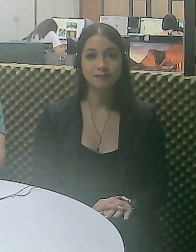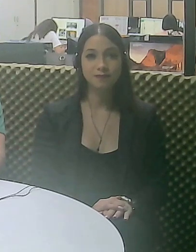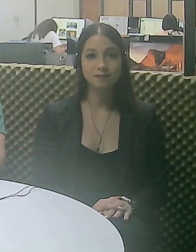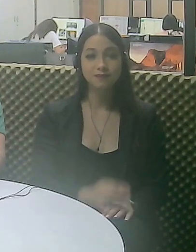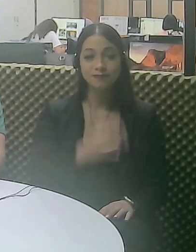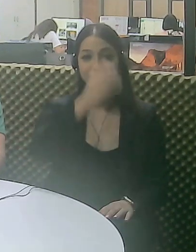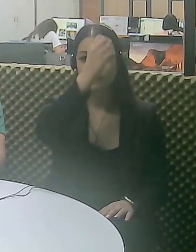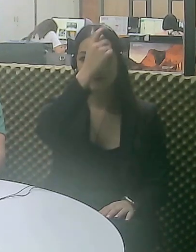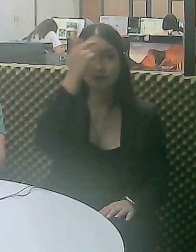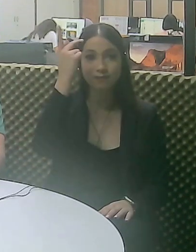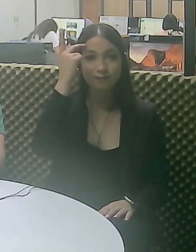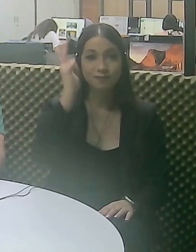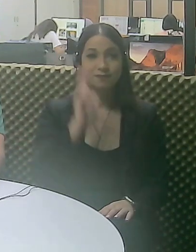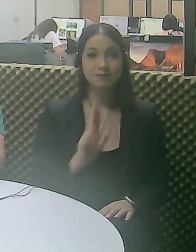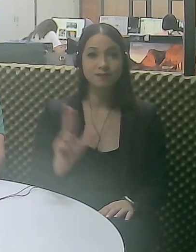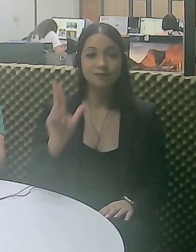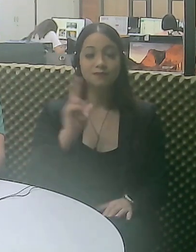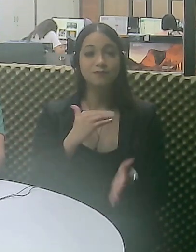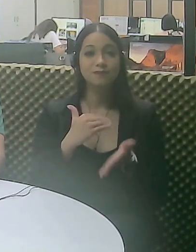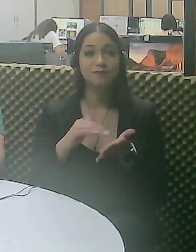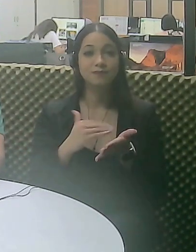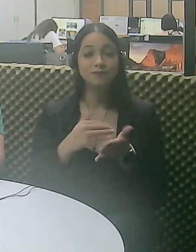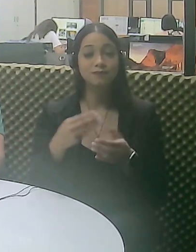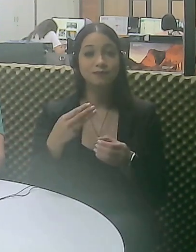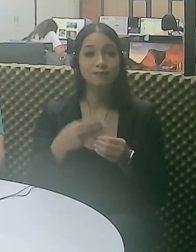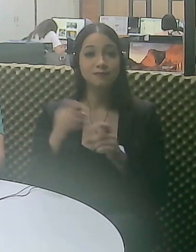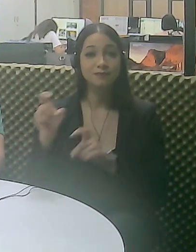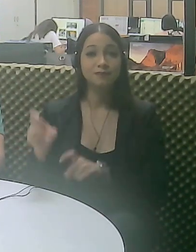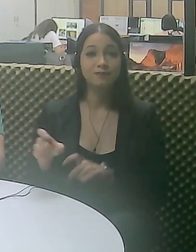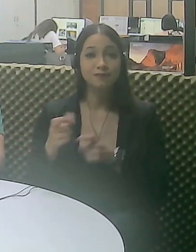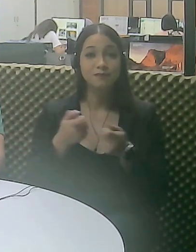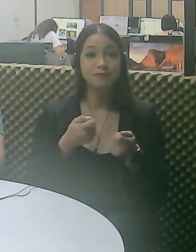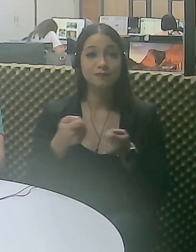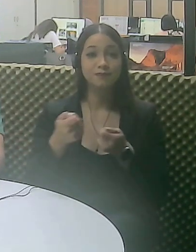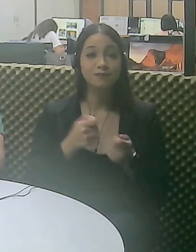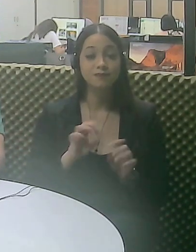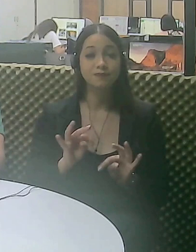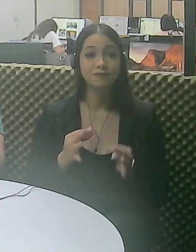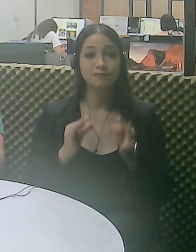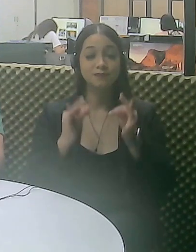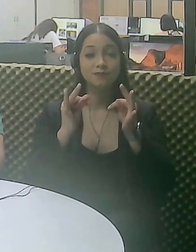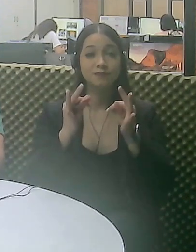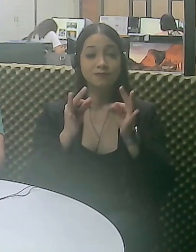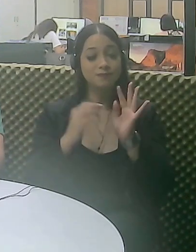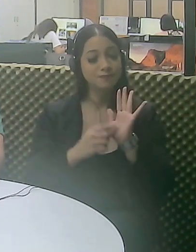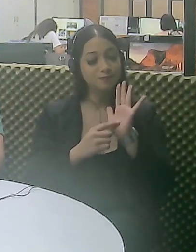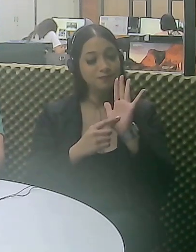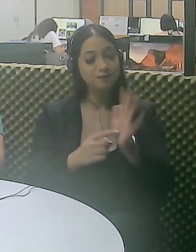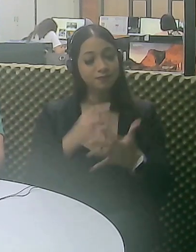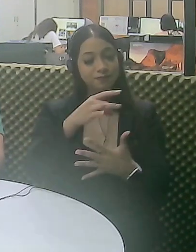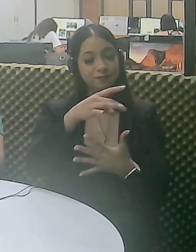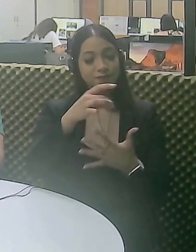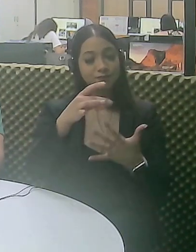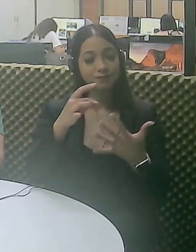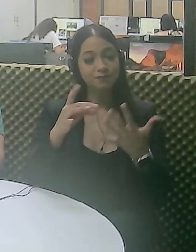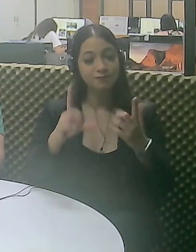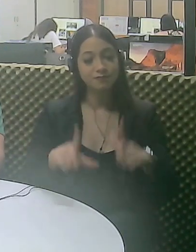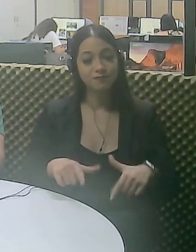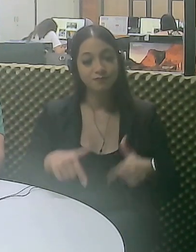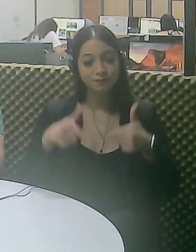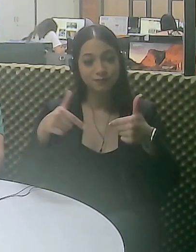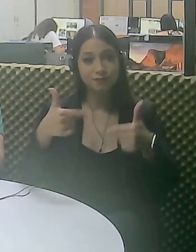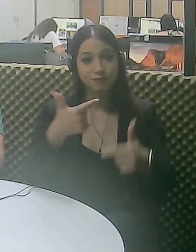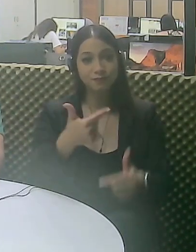A Prefeitura de Uberlândia, por meio da Secretaria Municipal de Agronegócio, Economia e Inovação, apresentará diversas ações durante a